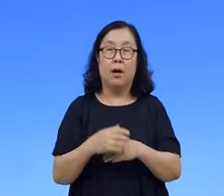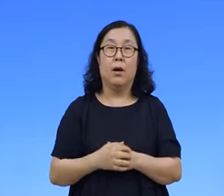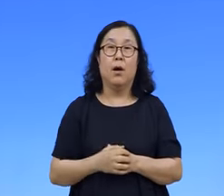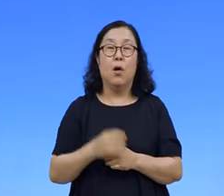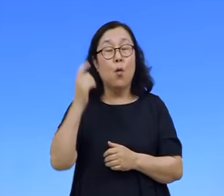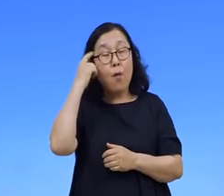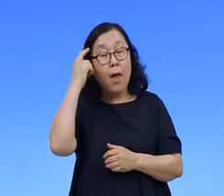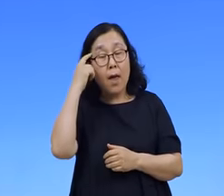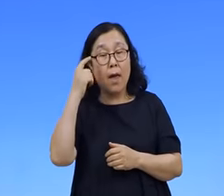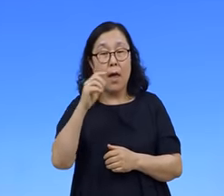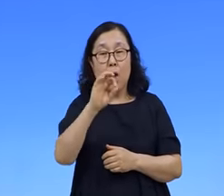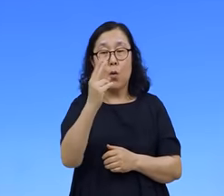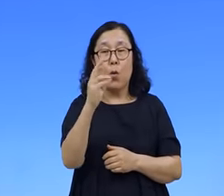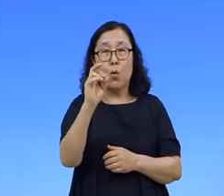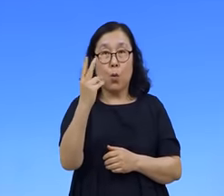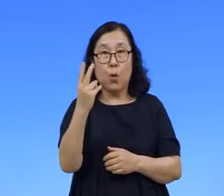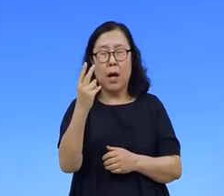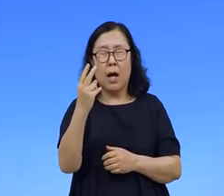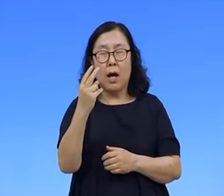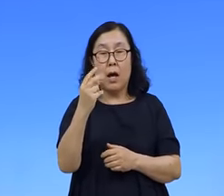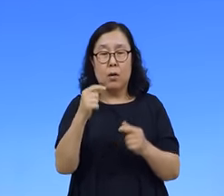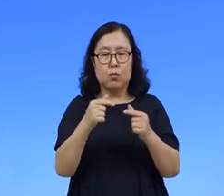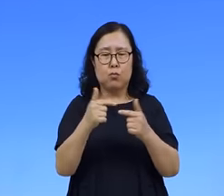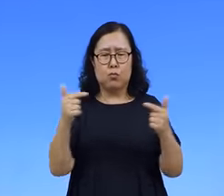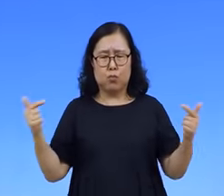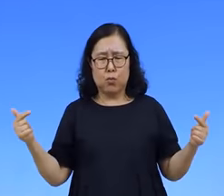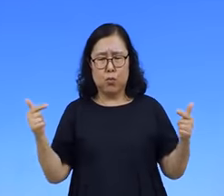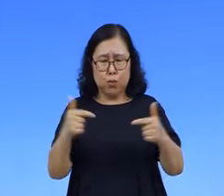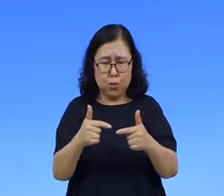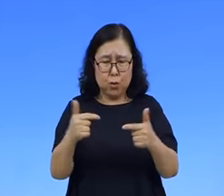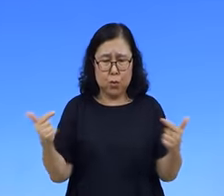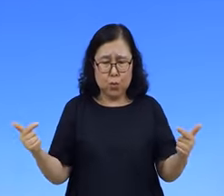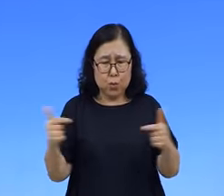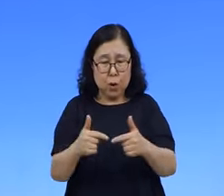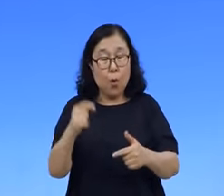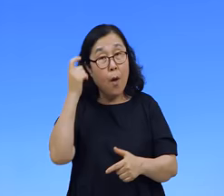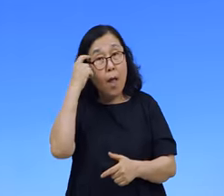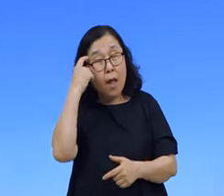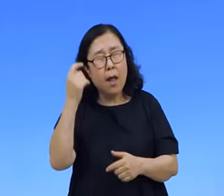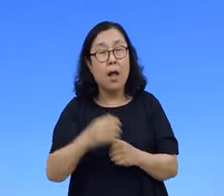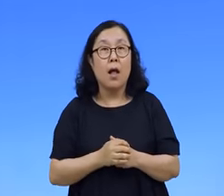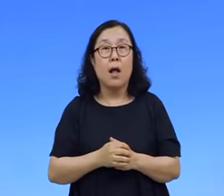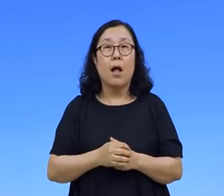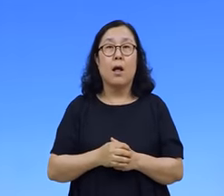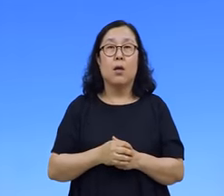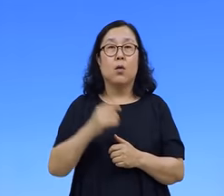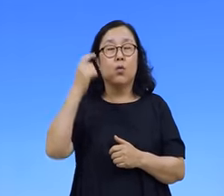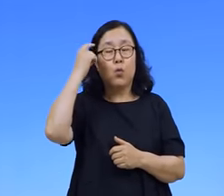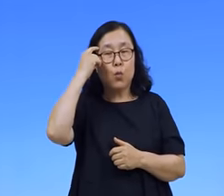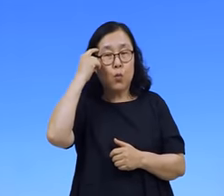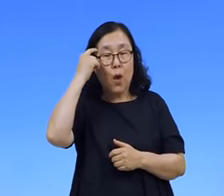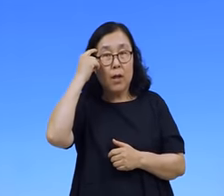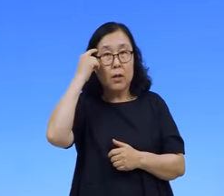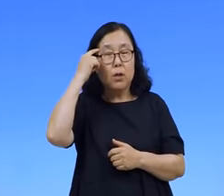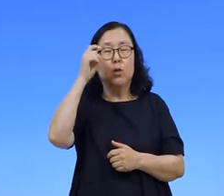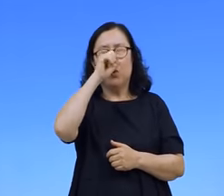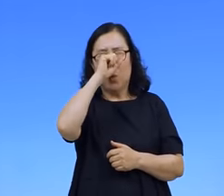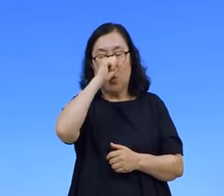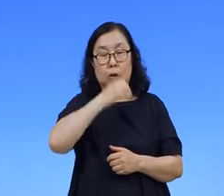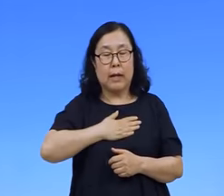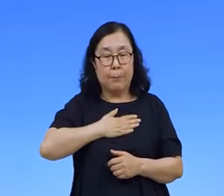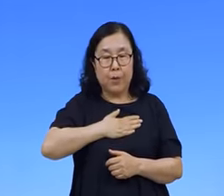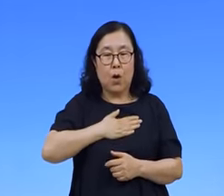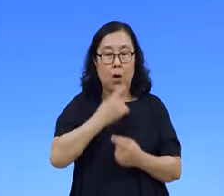이 요요 현상이 왜 일어나는가 하니까 이게 이 뇌의 속성 때문에 그렇다는 거예요. 뇌는요, 좋은 감정보다 익숙한